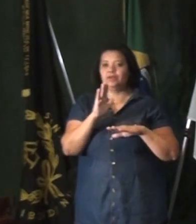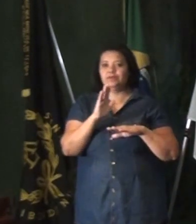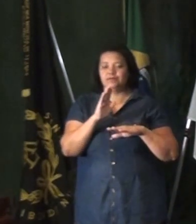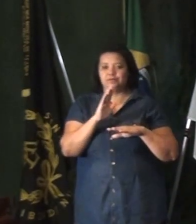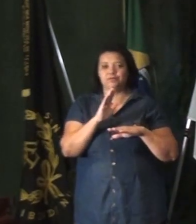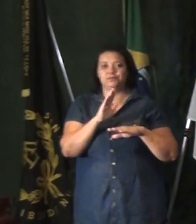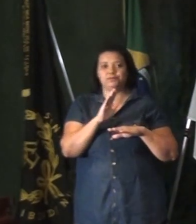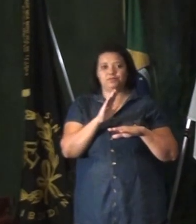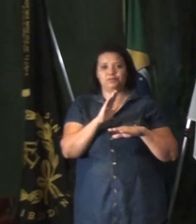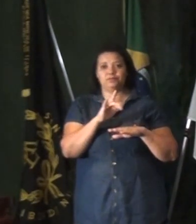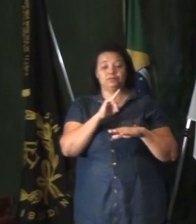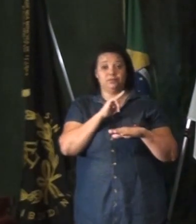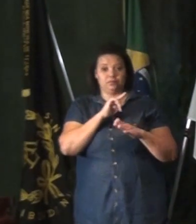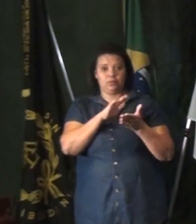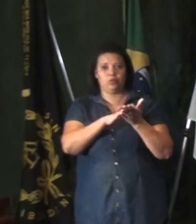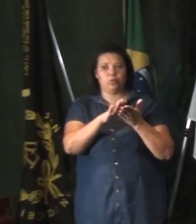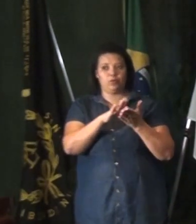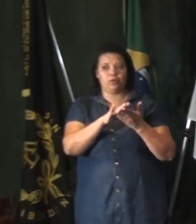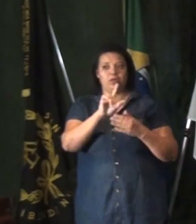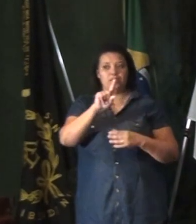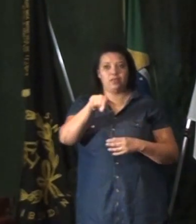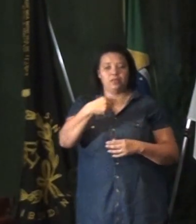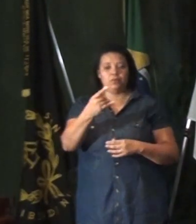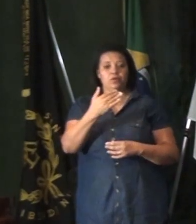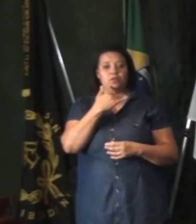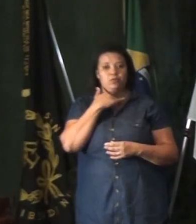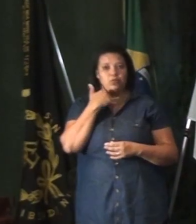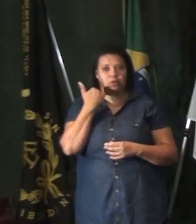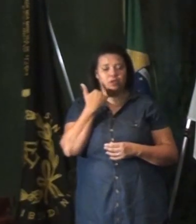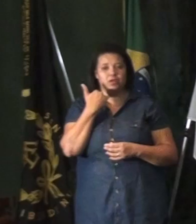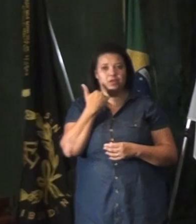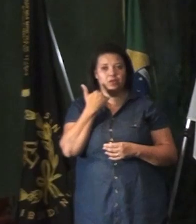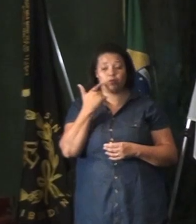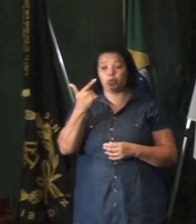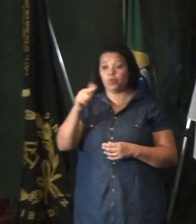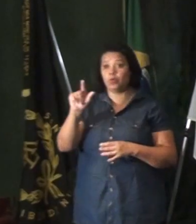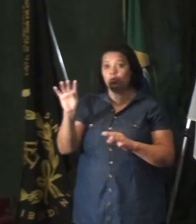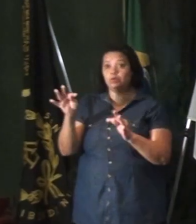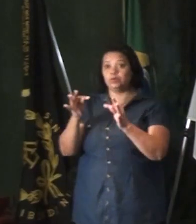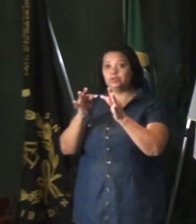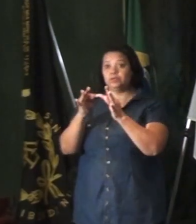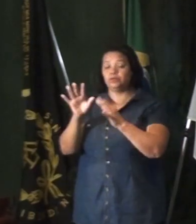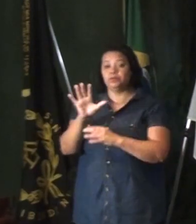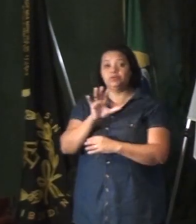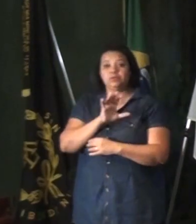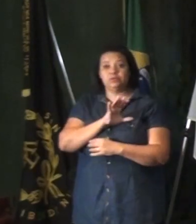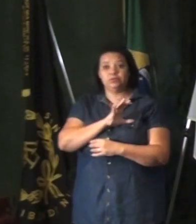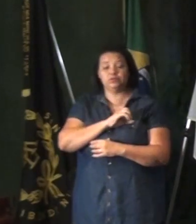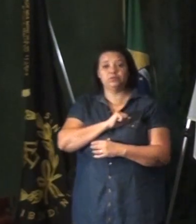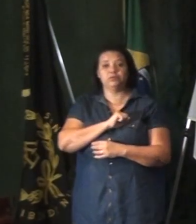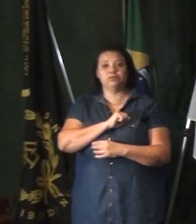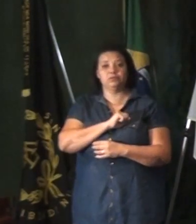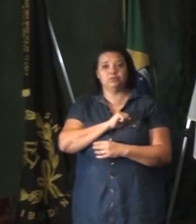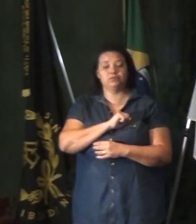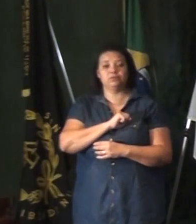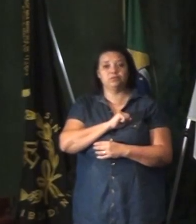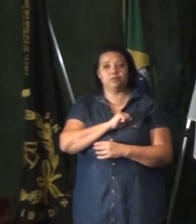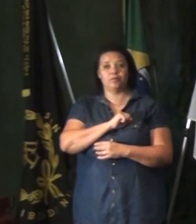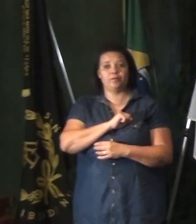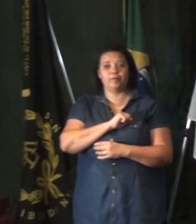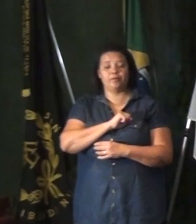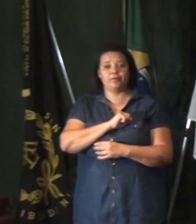está publicado postumamente, ele escreveu um outro tipo de amor, até num